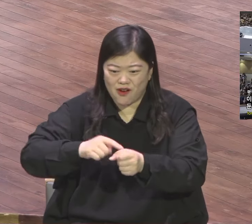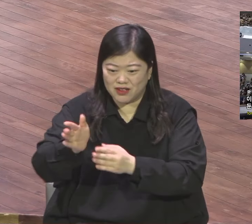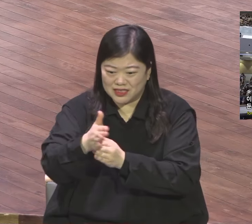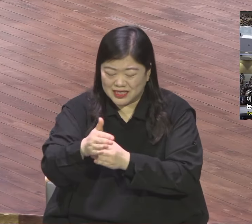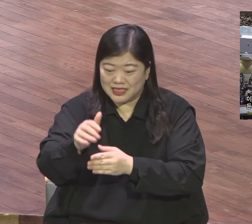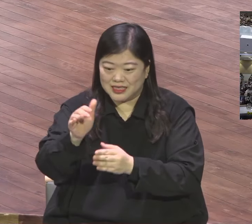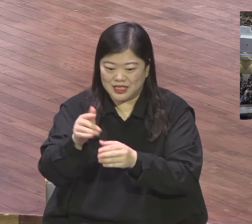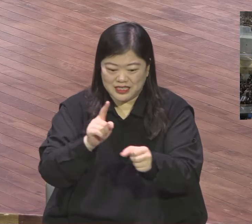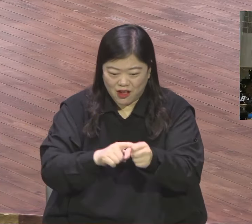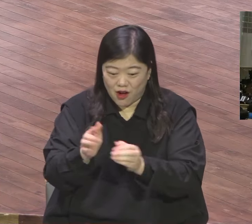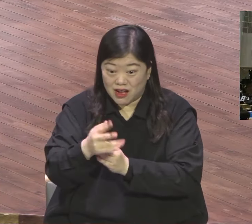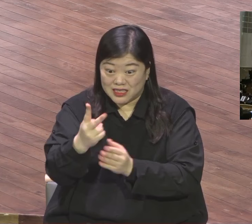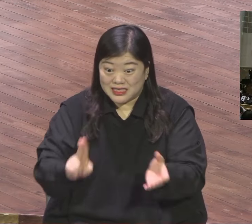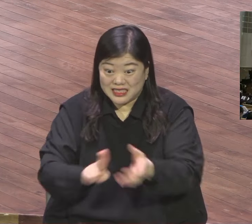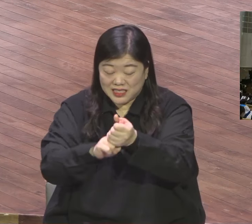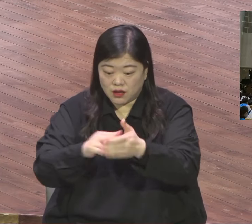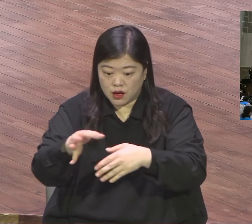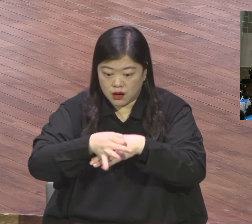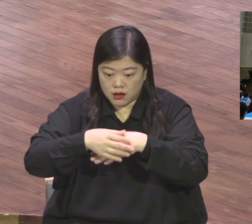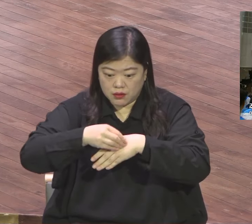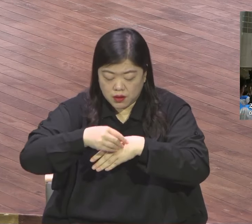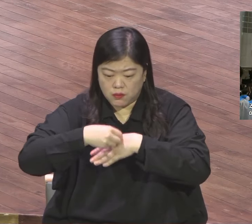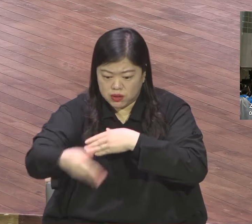둔하여졌음이로라. 아멘.